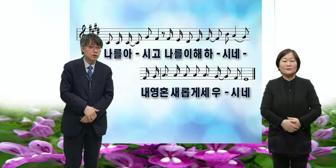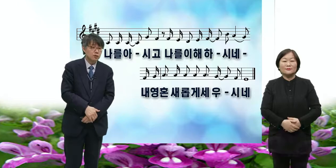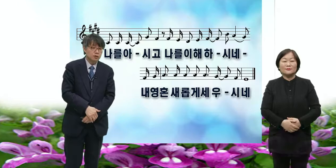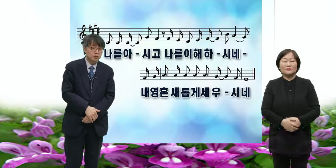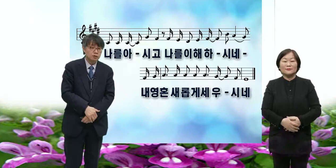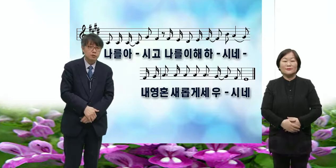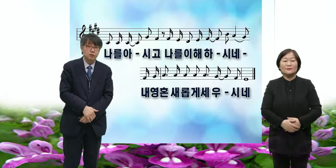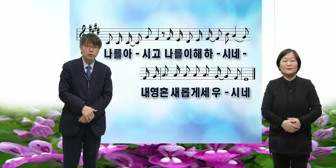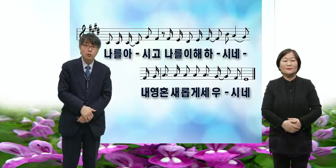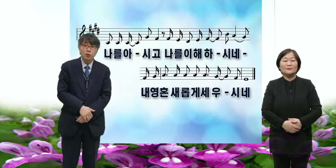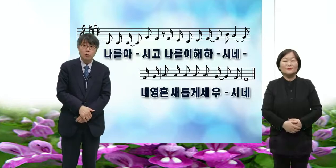농인들은 늘 눈으로